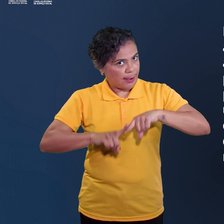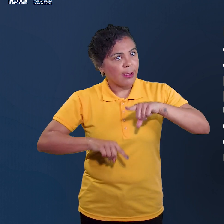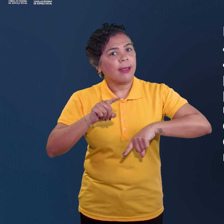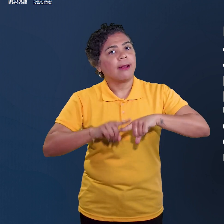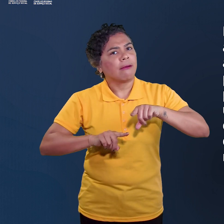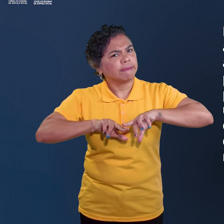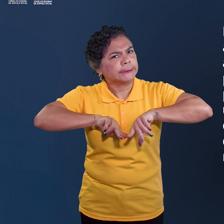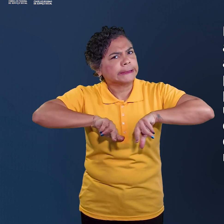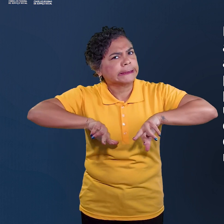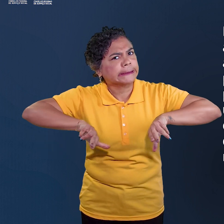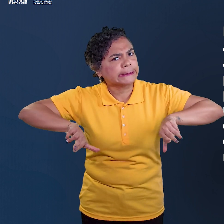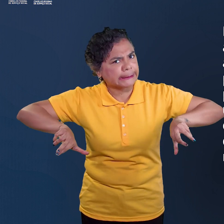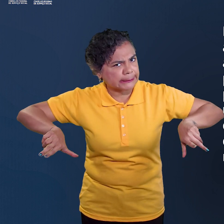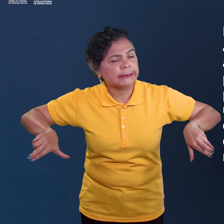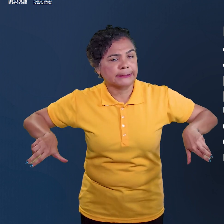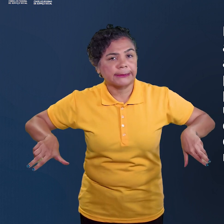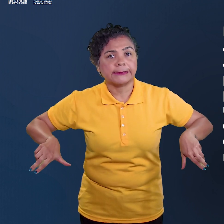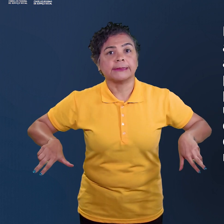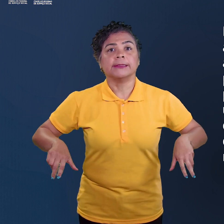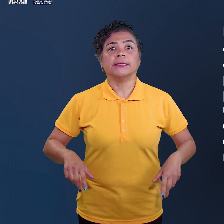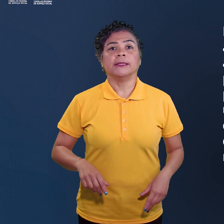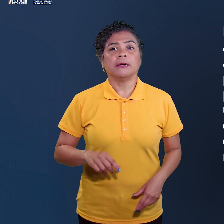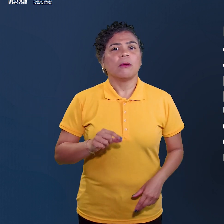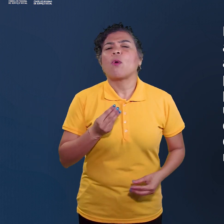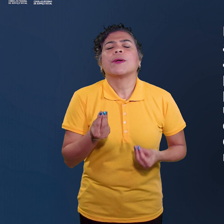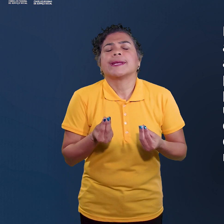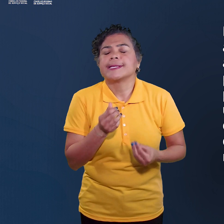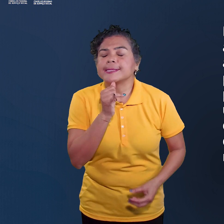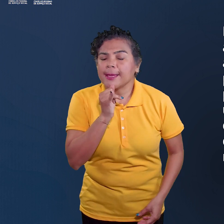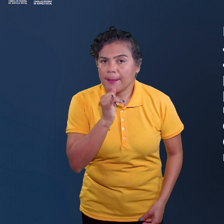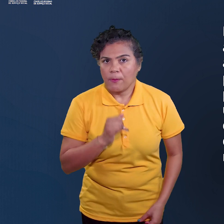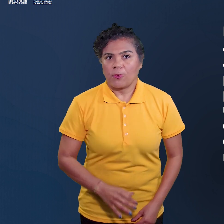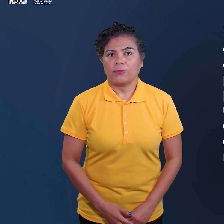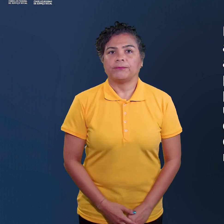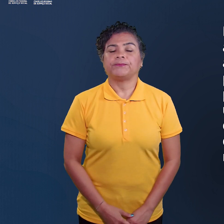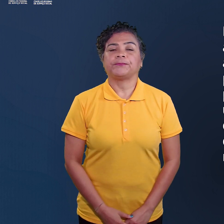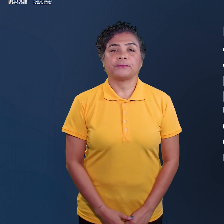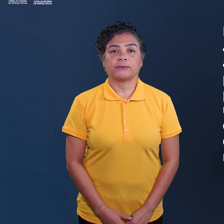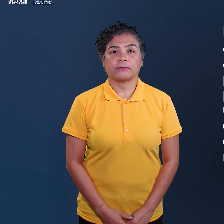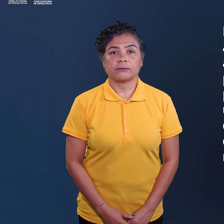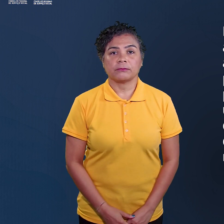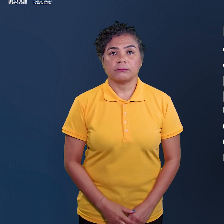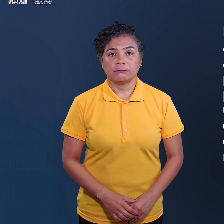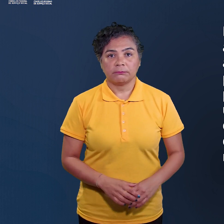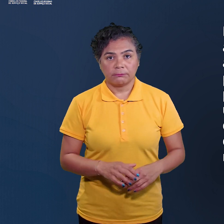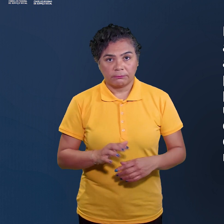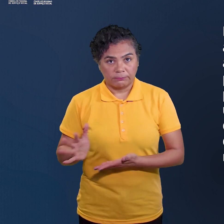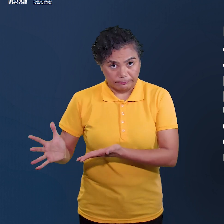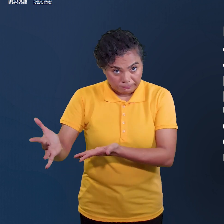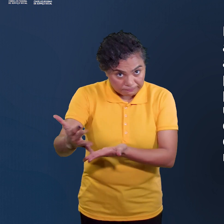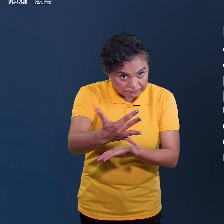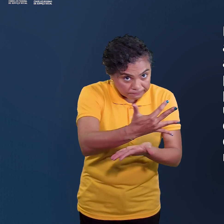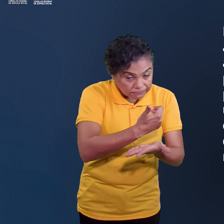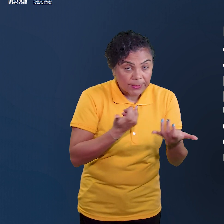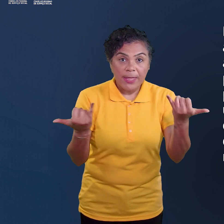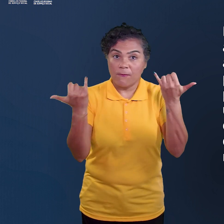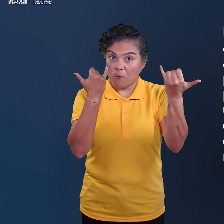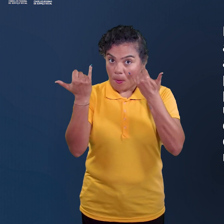processos interventivos podendo ser a linguagem usada as legislações base das decisões os